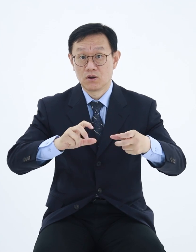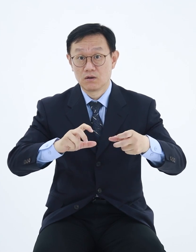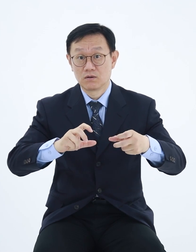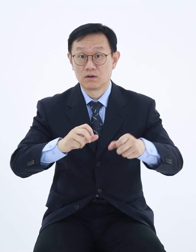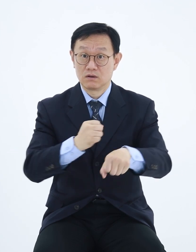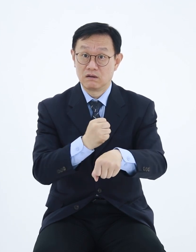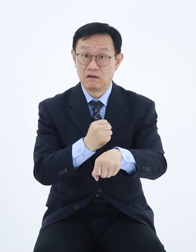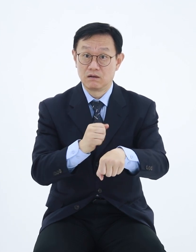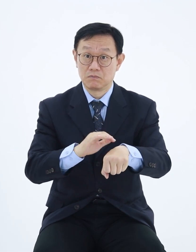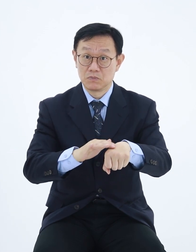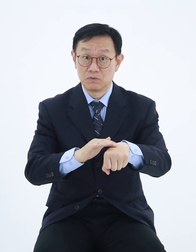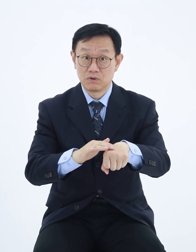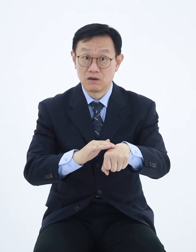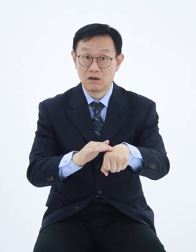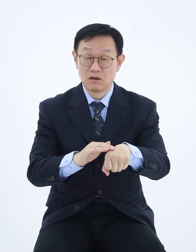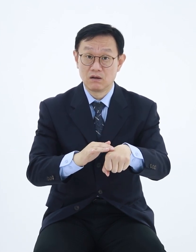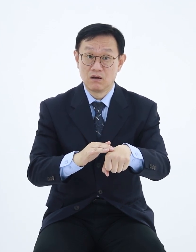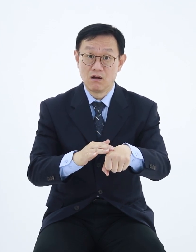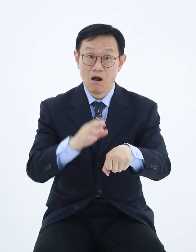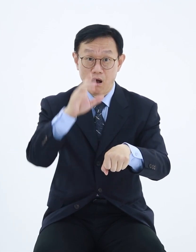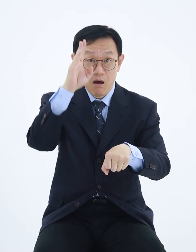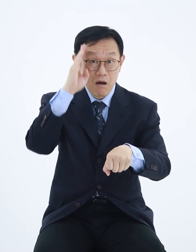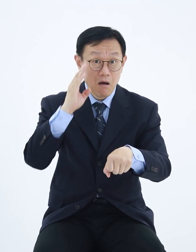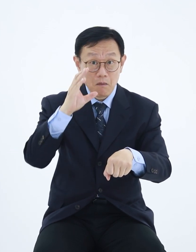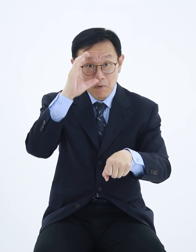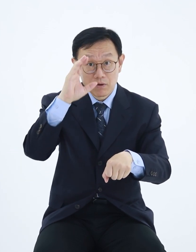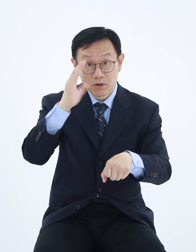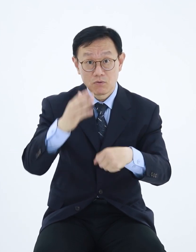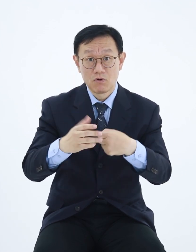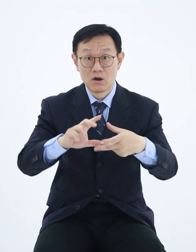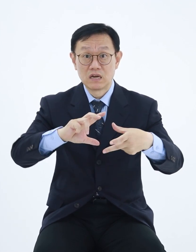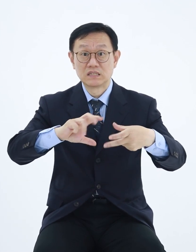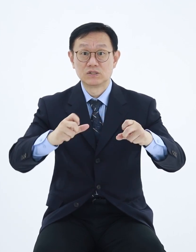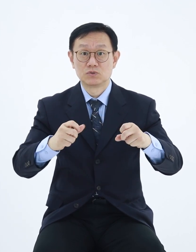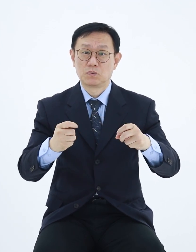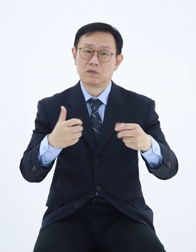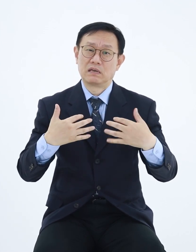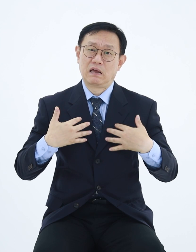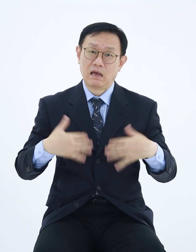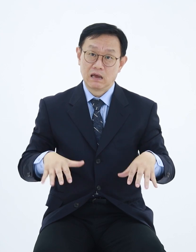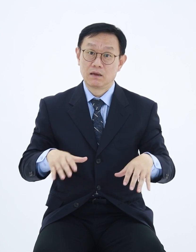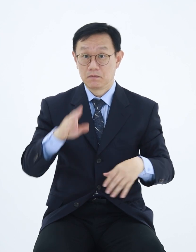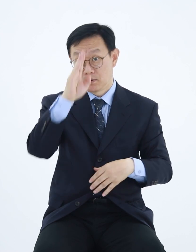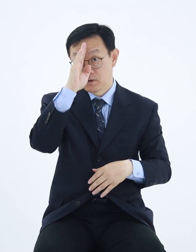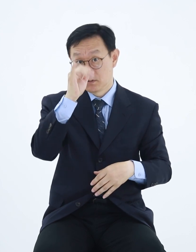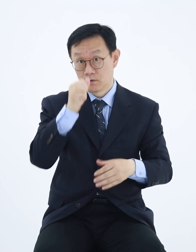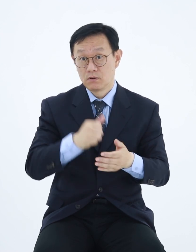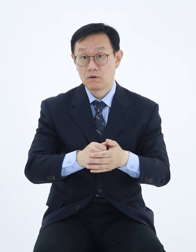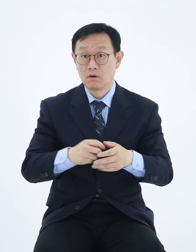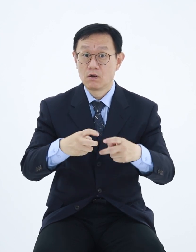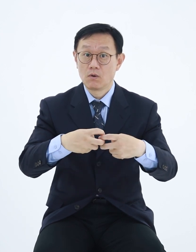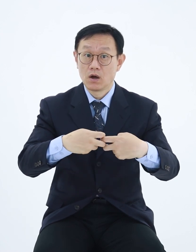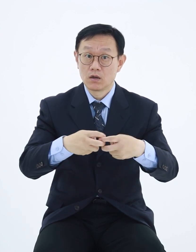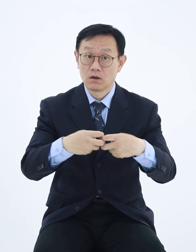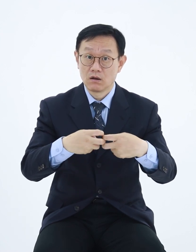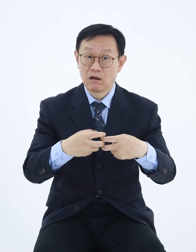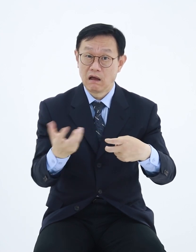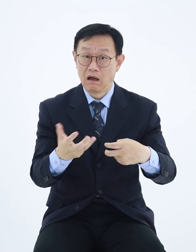피부가 연해지면서 멍이 잘 들고 근육이 약해지는 증상이 있습니다. 관절통과 근육통이 심하고